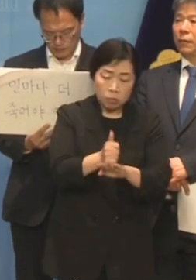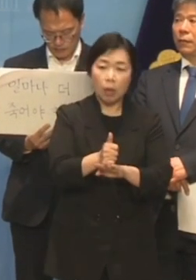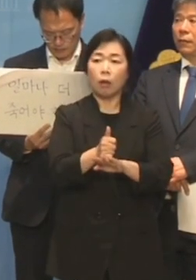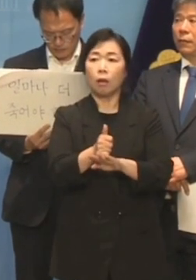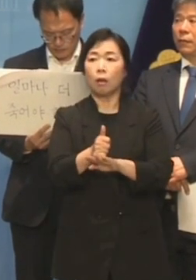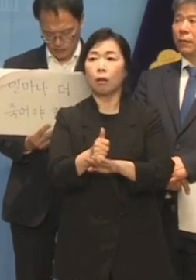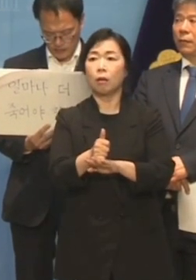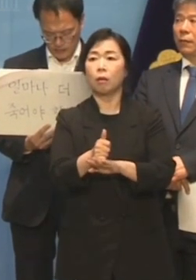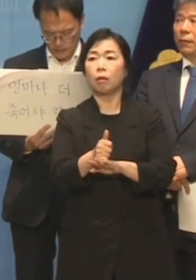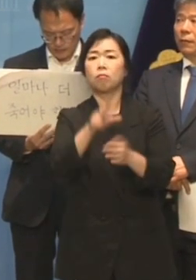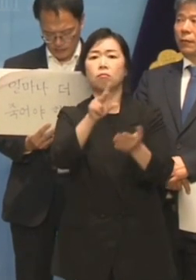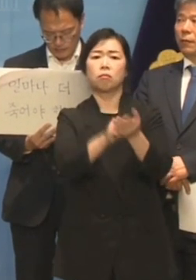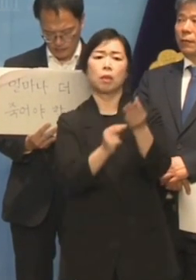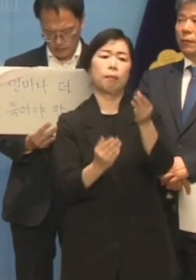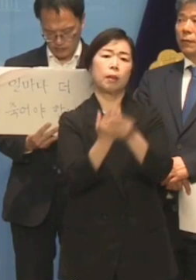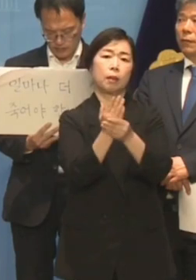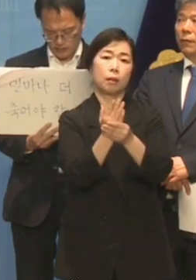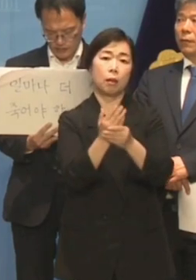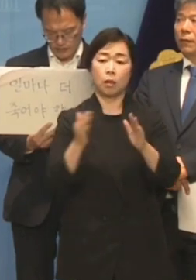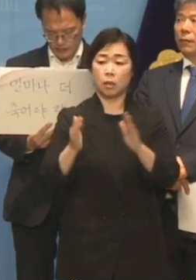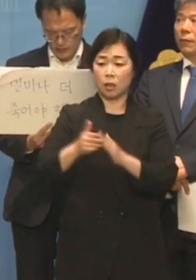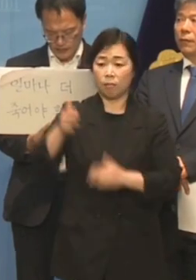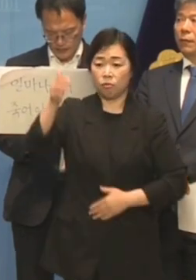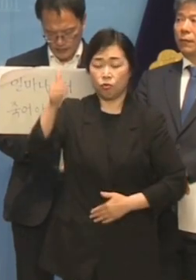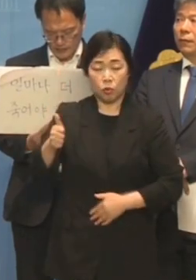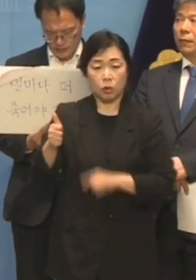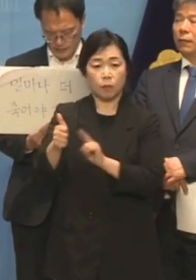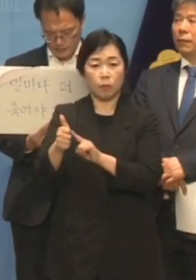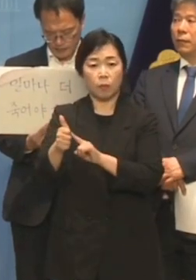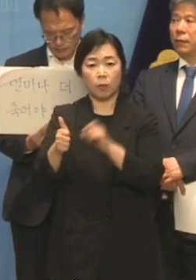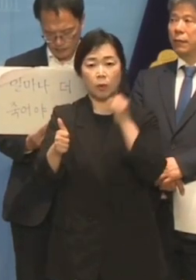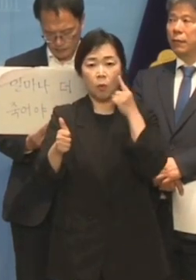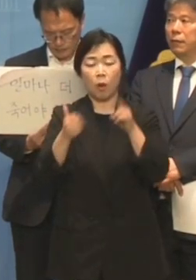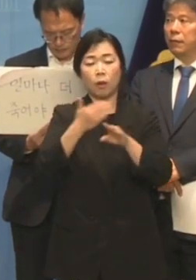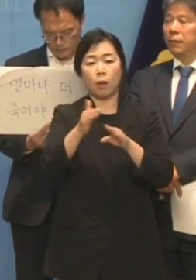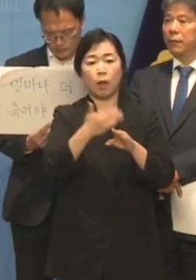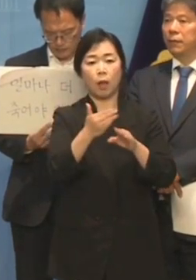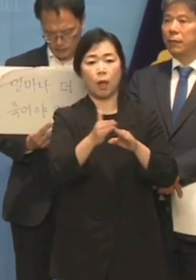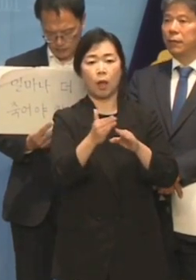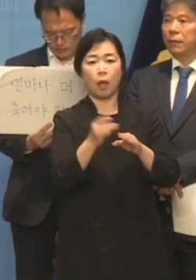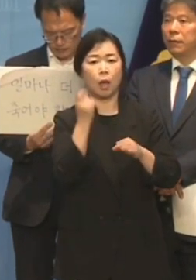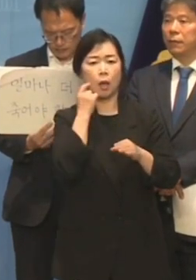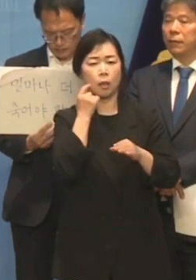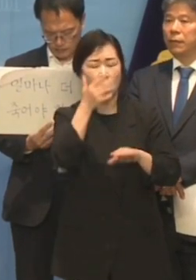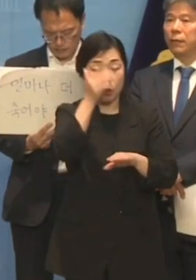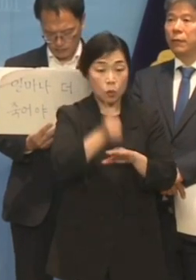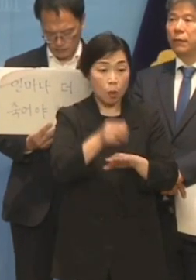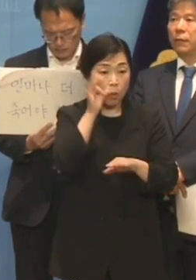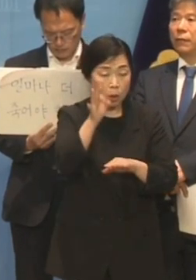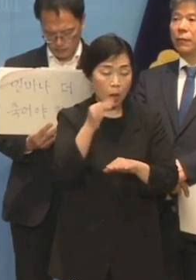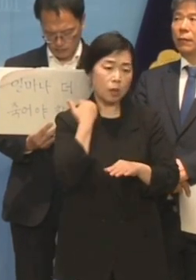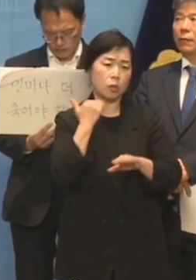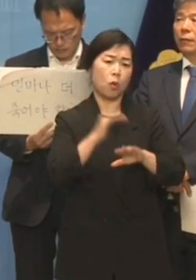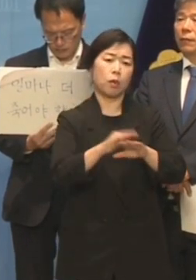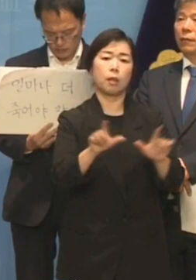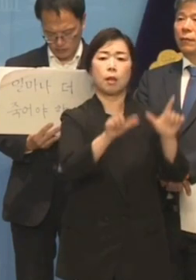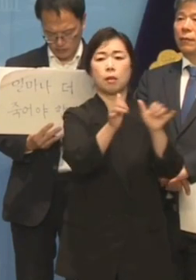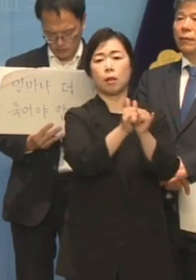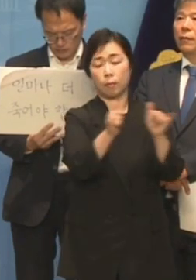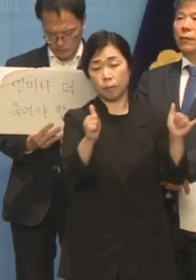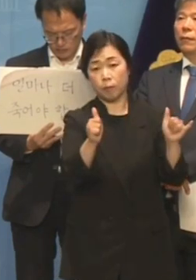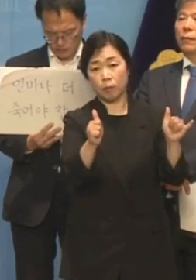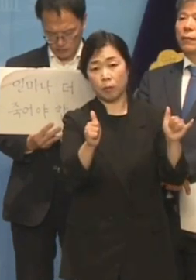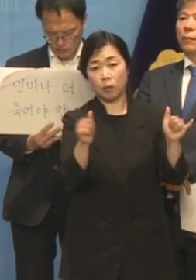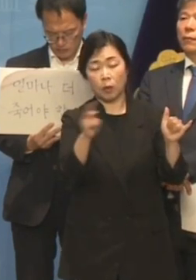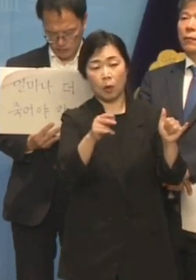선순위 세입자가 집주인은 다 월세 세입자라고 거짓말을 했지만 알고 보니 전세 세입자였고 그래서 그